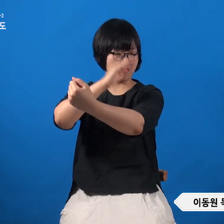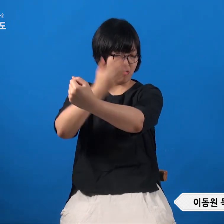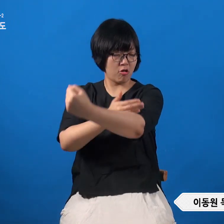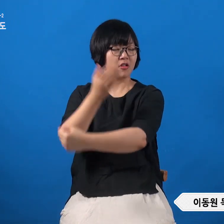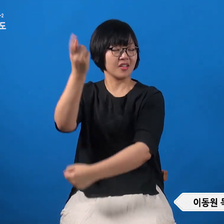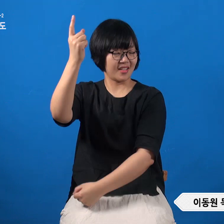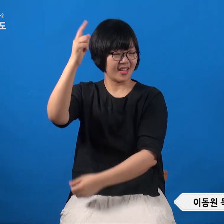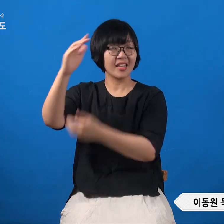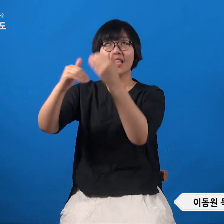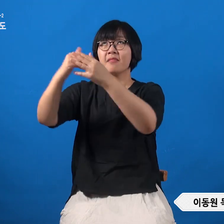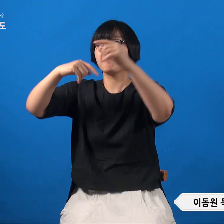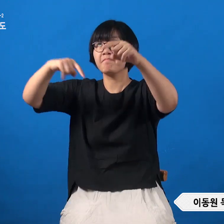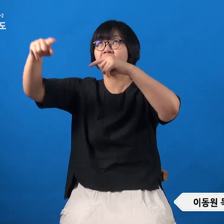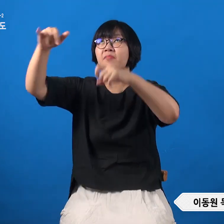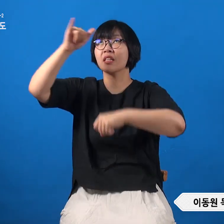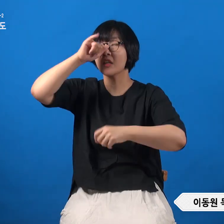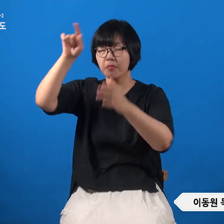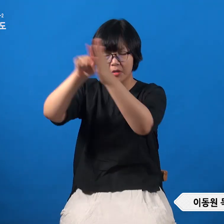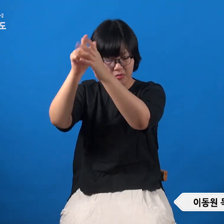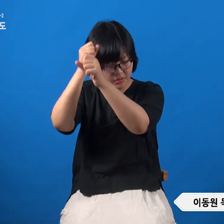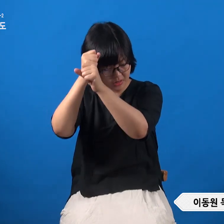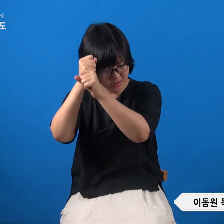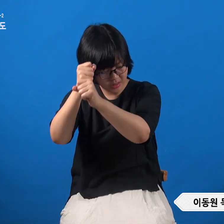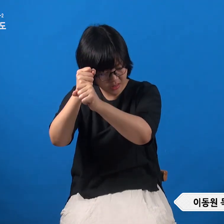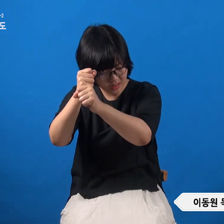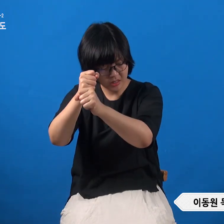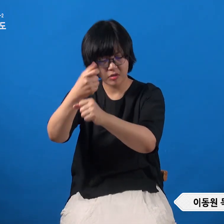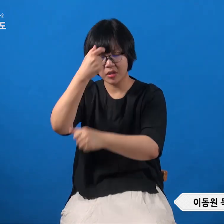신뢰하고 기도해야 된다. 이걸 강조하셨다고.